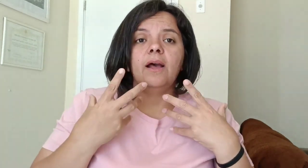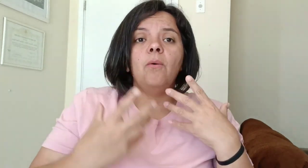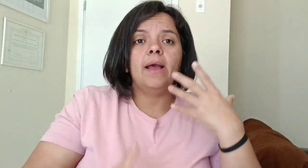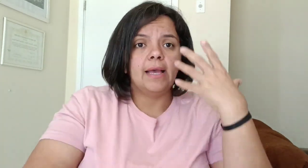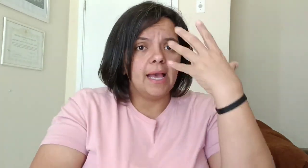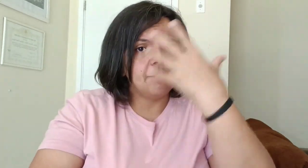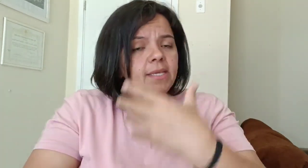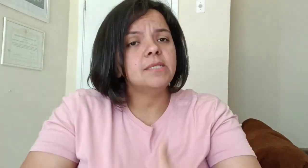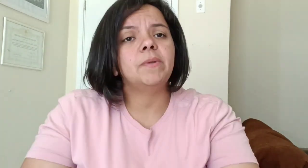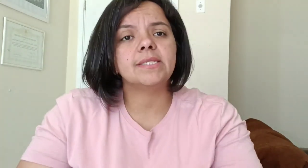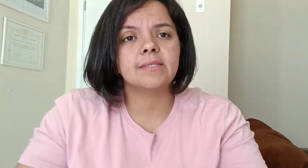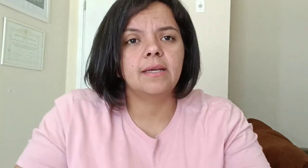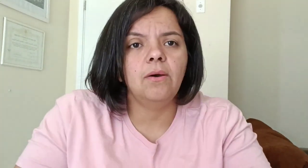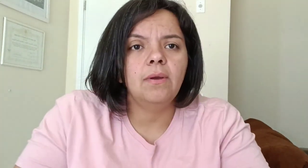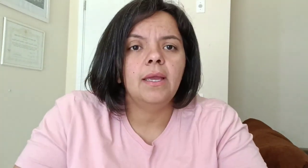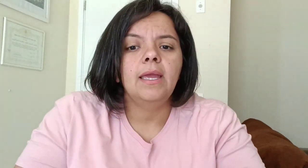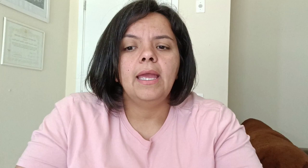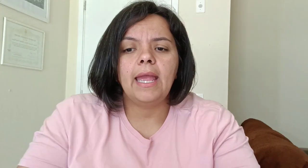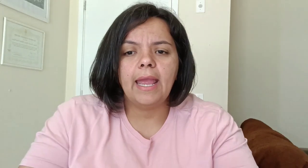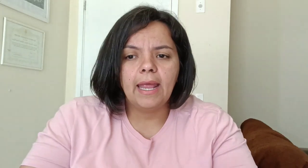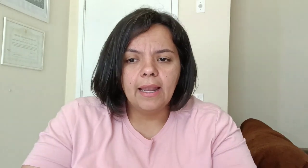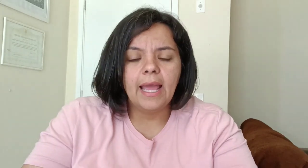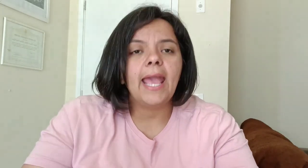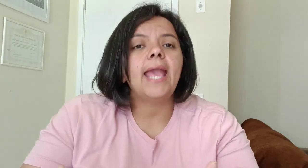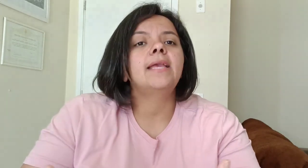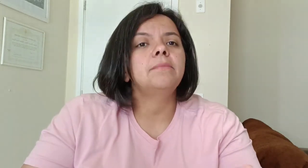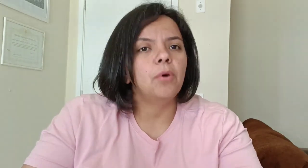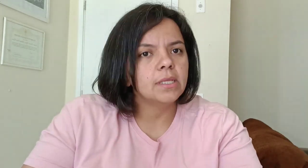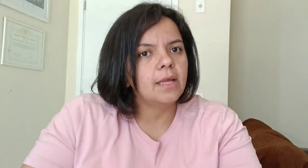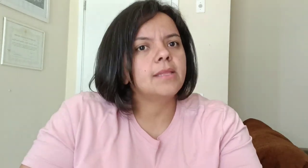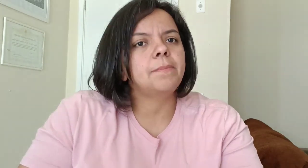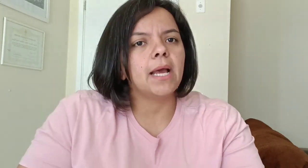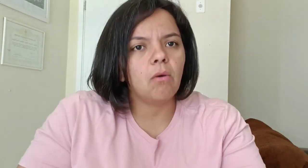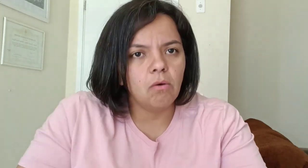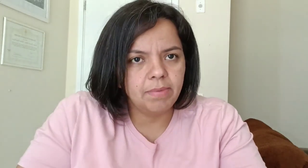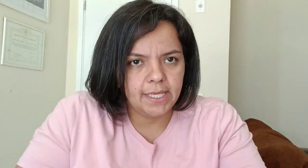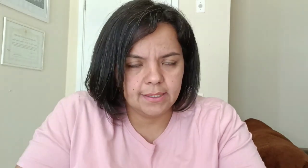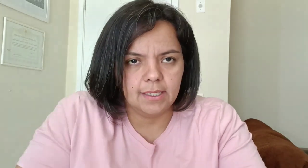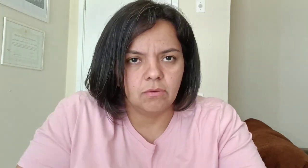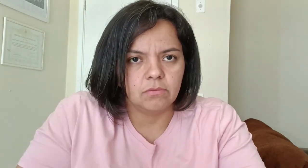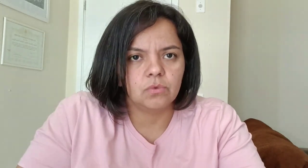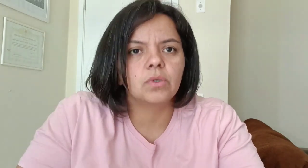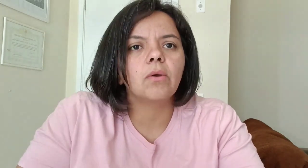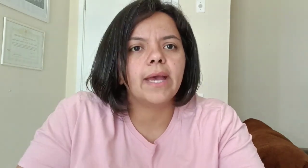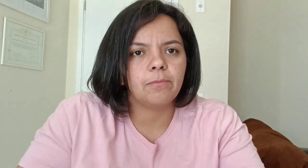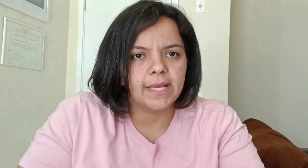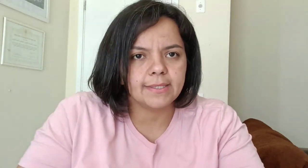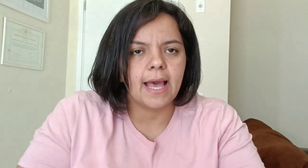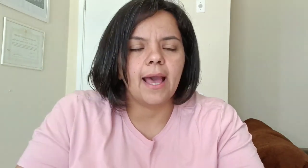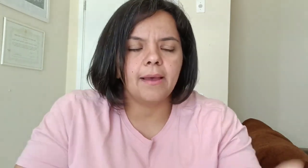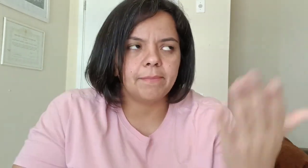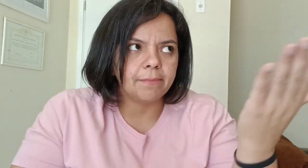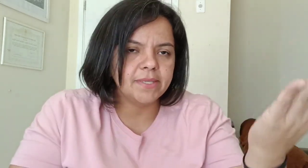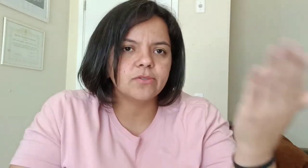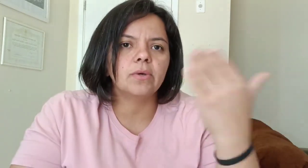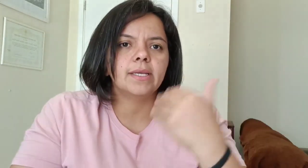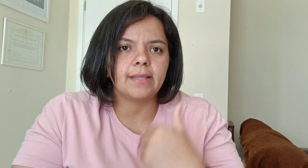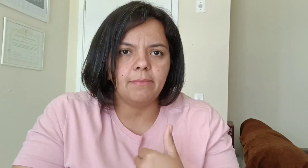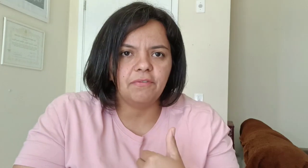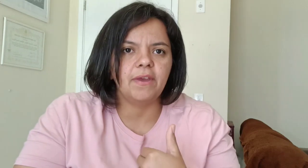Então, a minha expressão, ela é importante para a compreensão do que eu quero passar para a pessoa que tá me